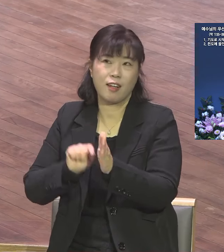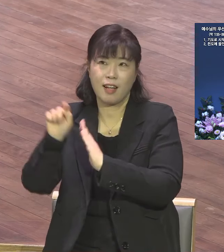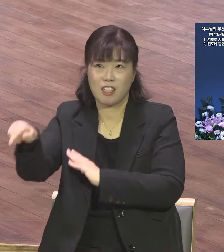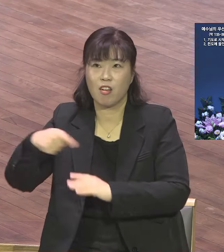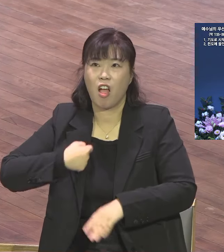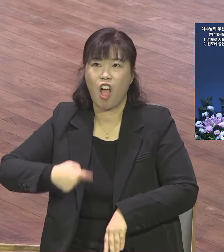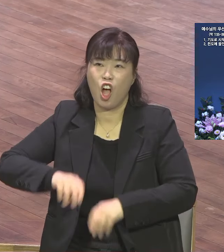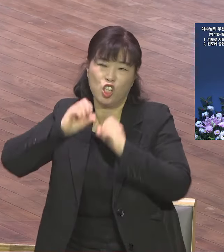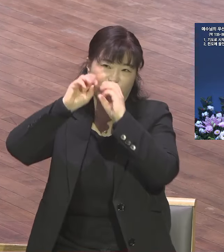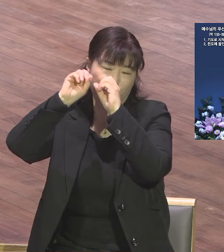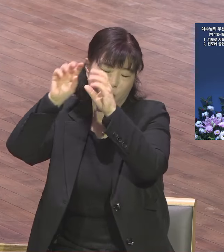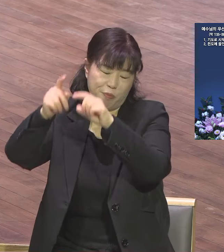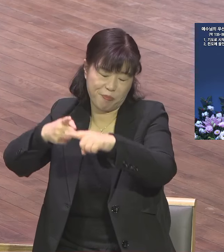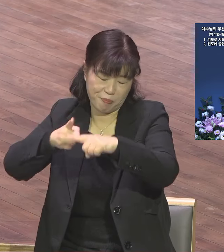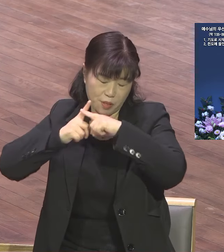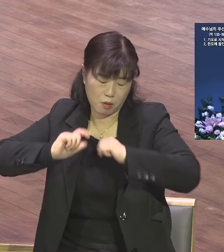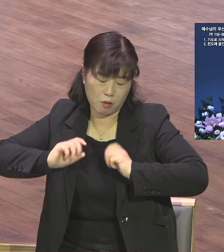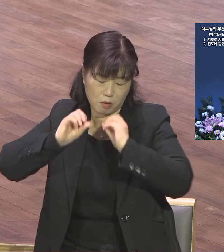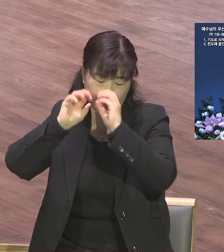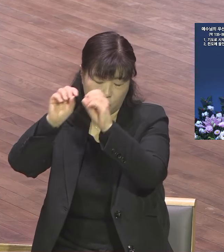없어요. 기도하는데.